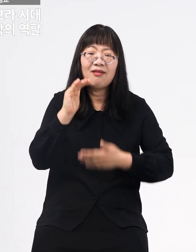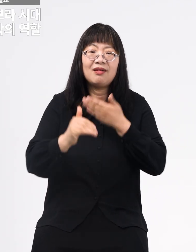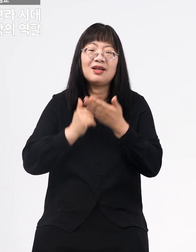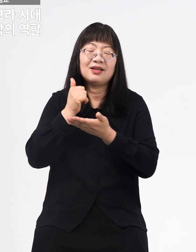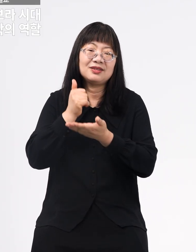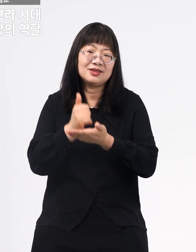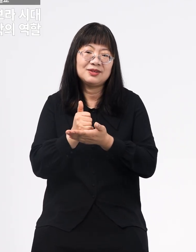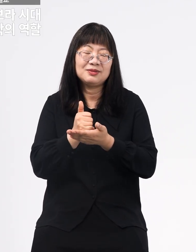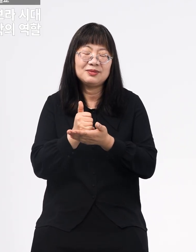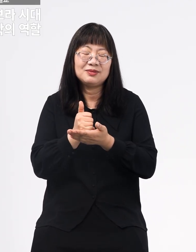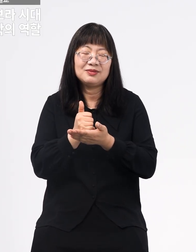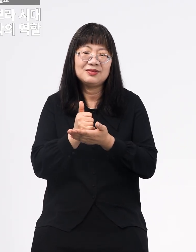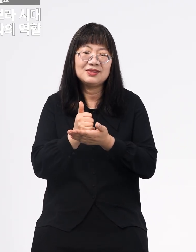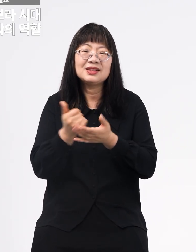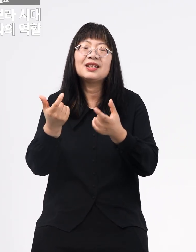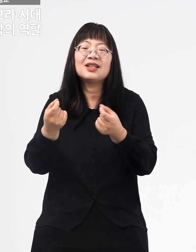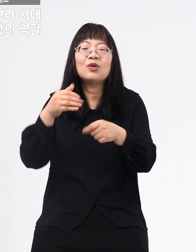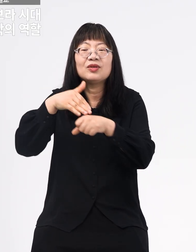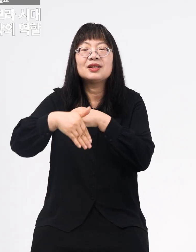하나님은 이렇게 일하세요.